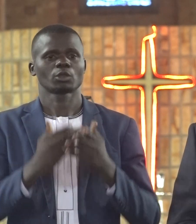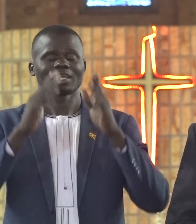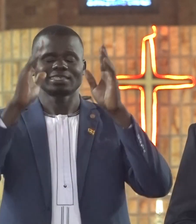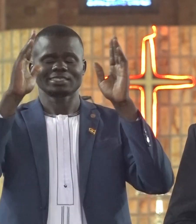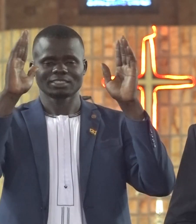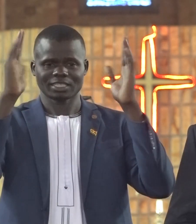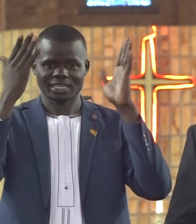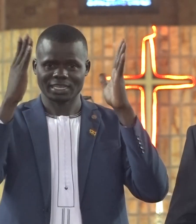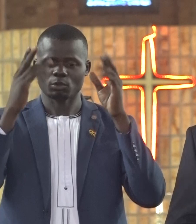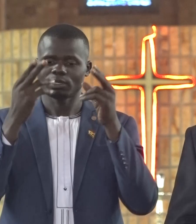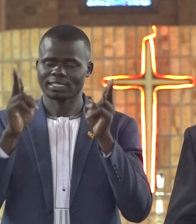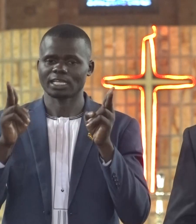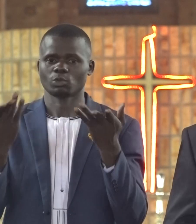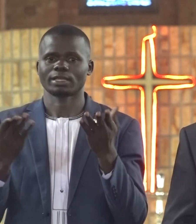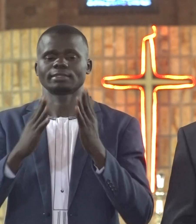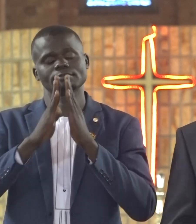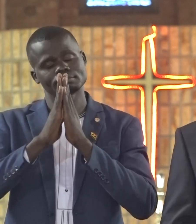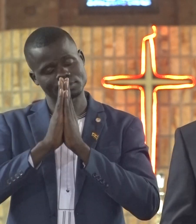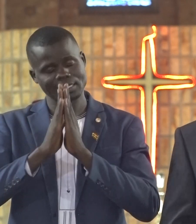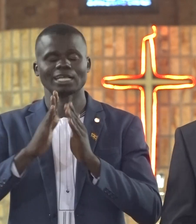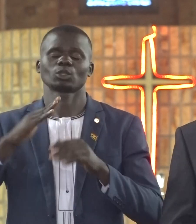okujaguza tukutandika na ssaala.